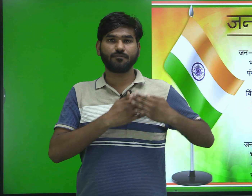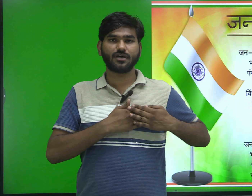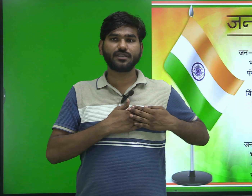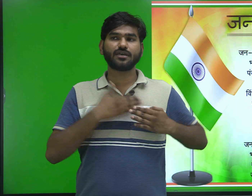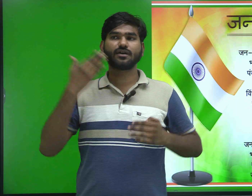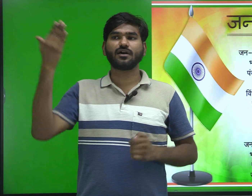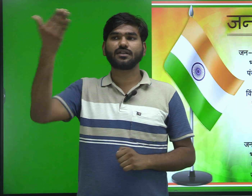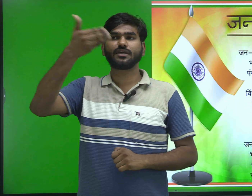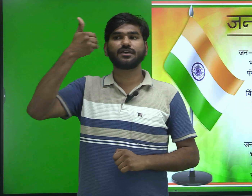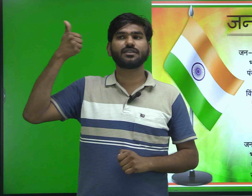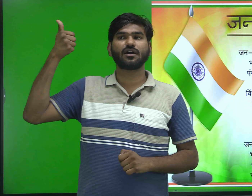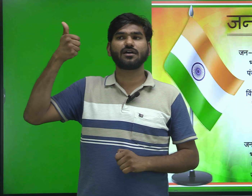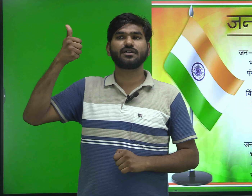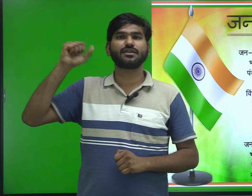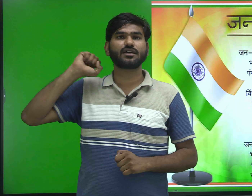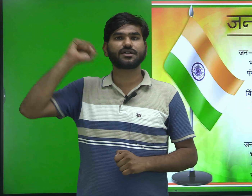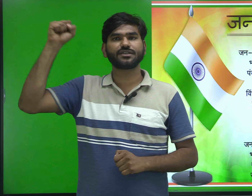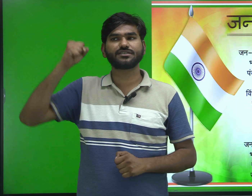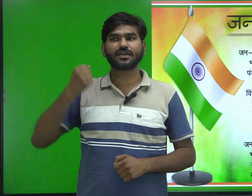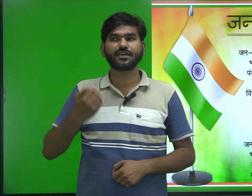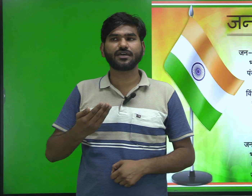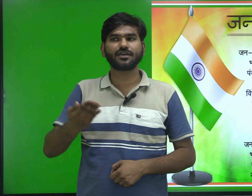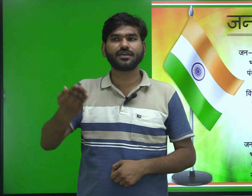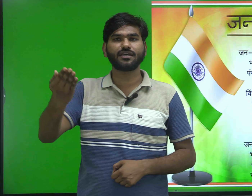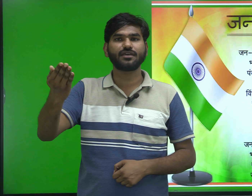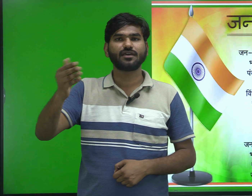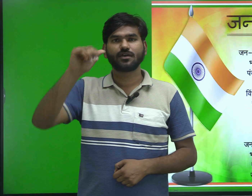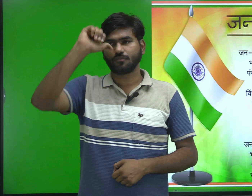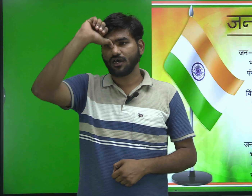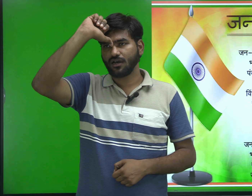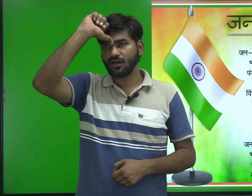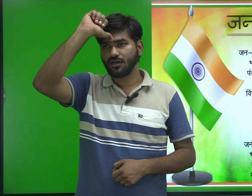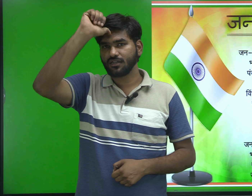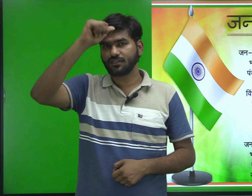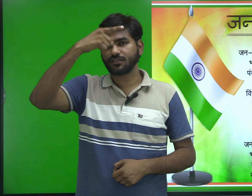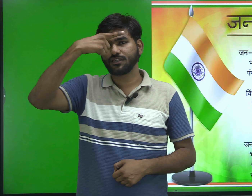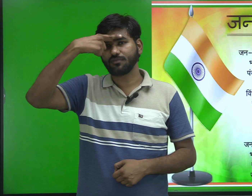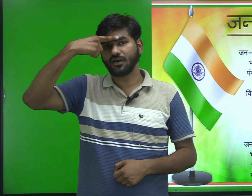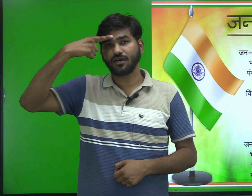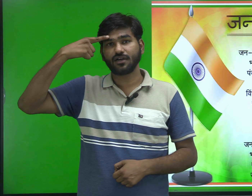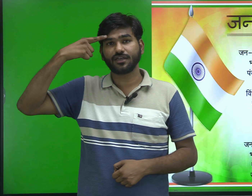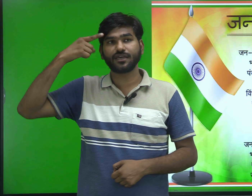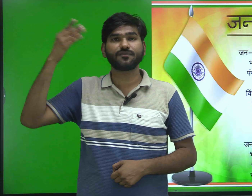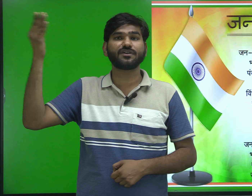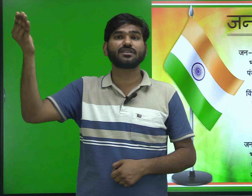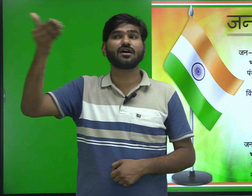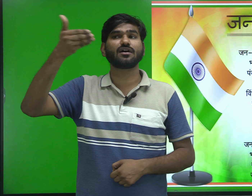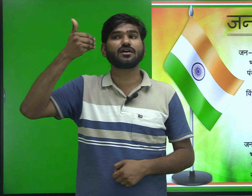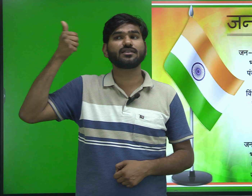मन अधिनायक जय हे, भारत भाग्य विधाता।